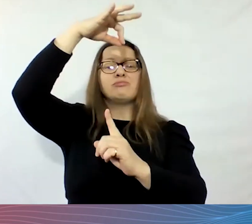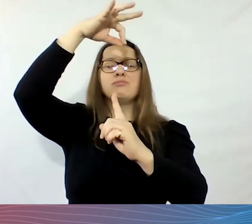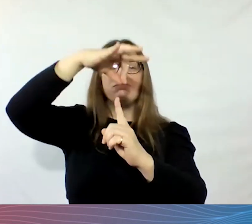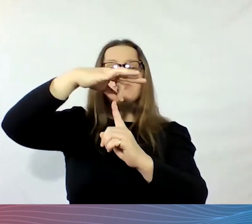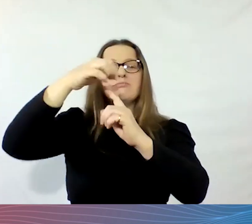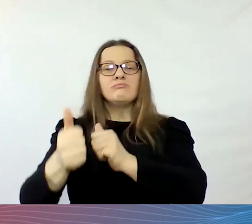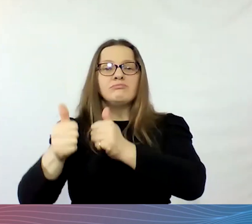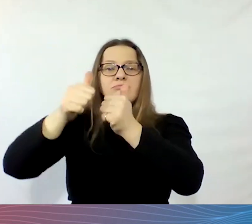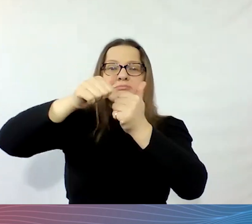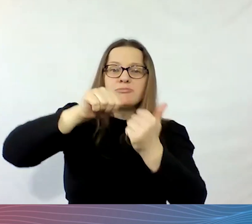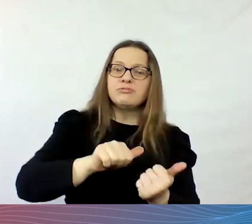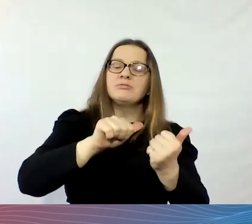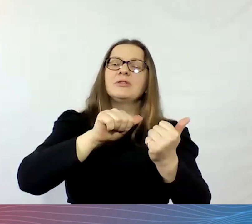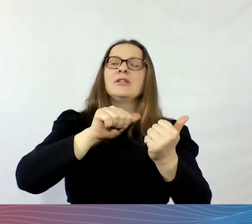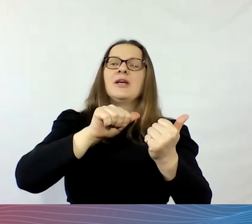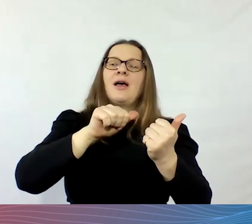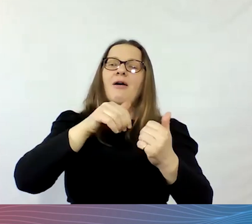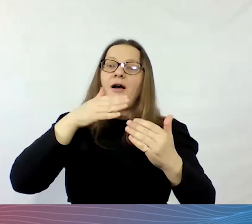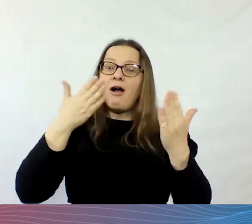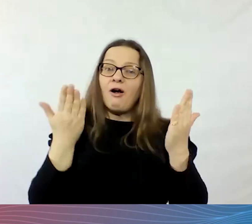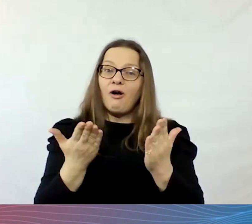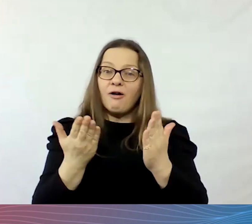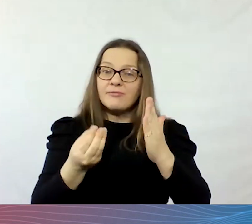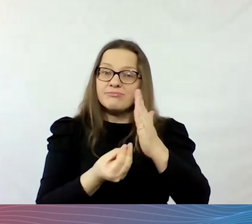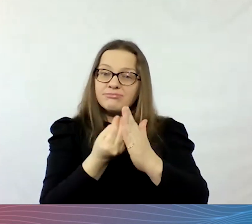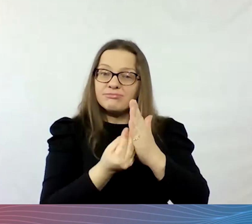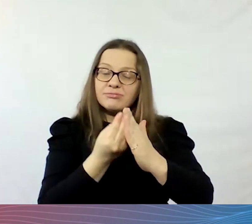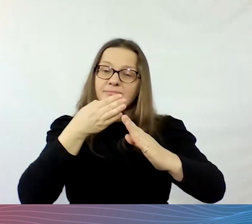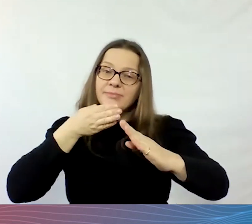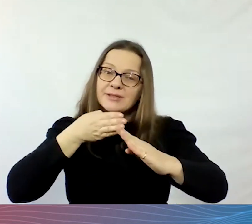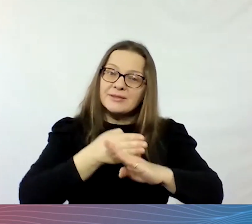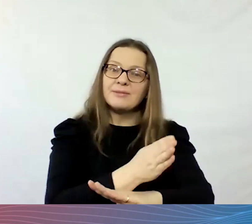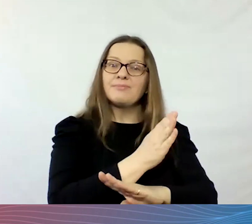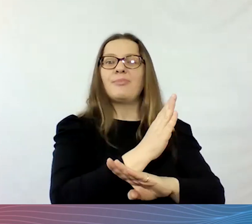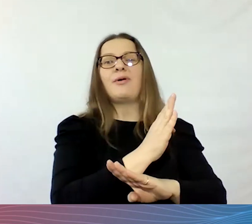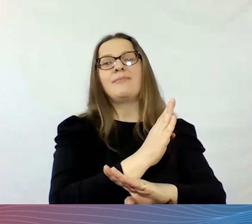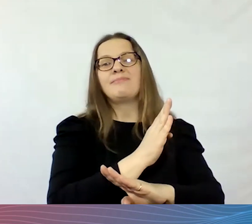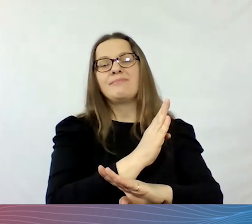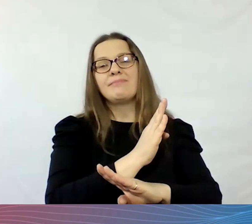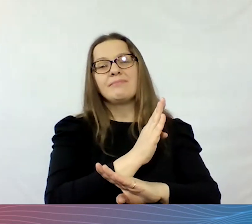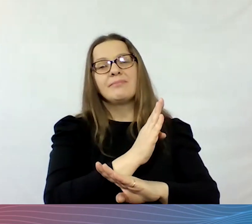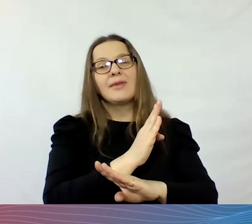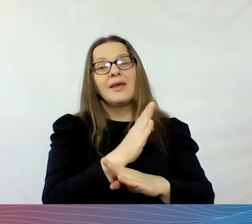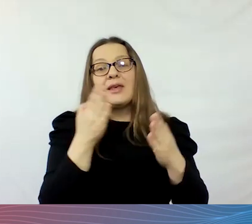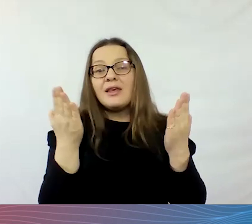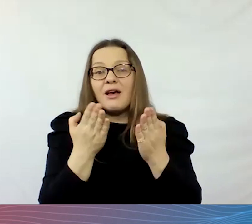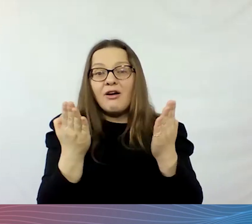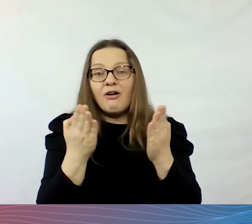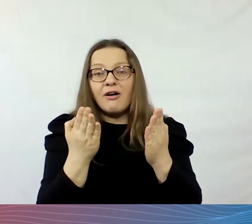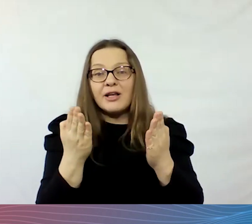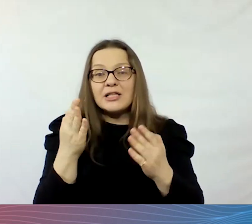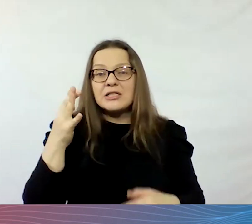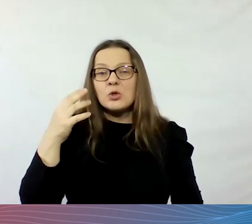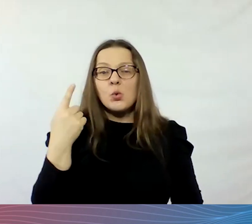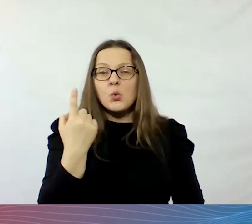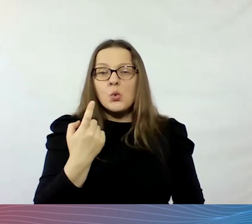E depois disso, Deus então dá para você beber de um só Espírito. Então, de um